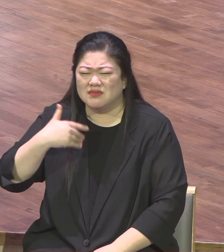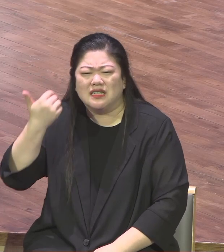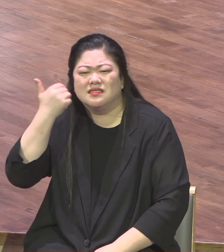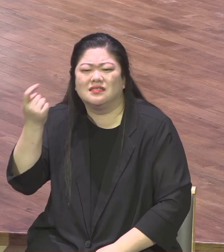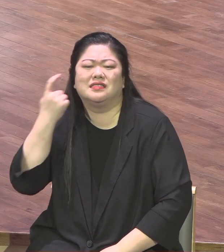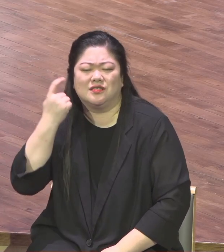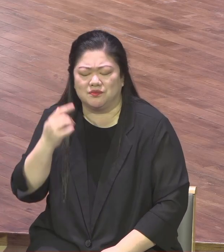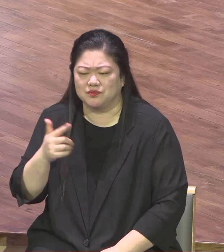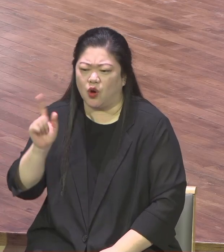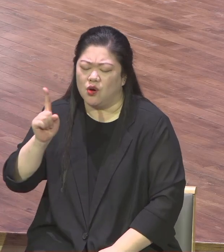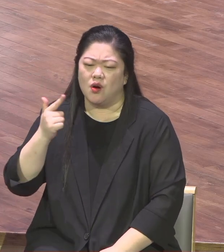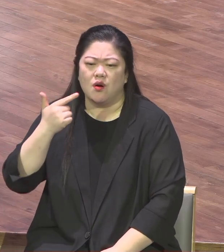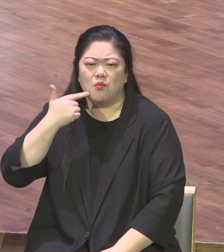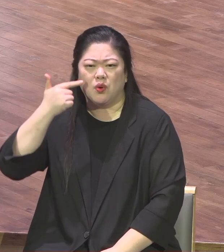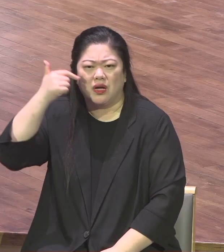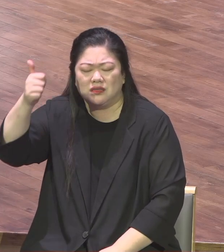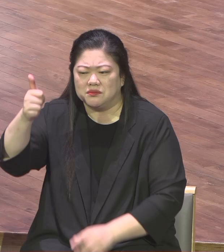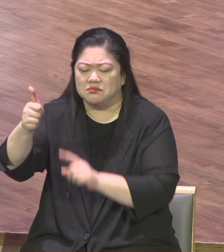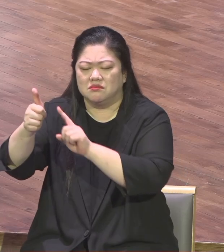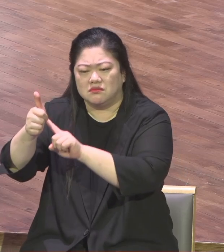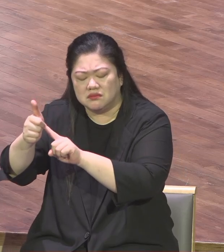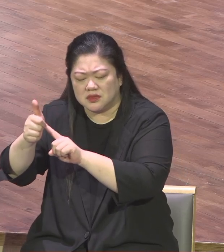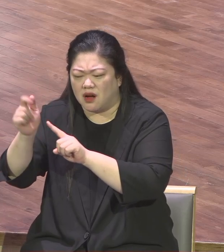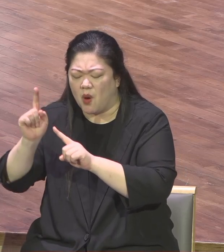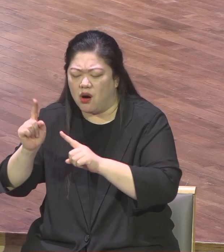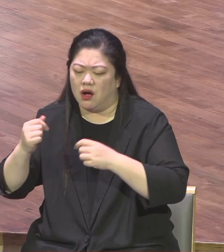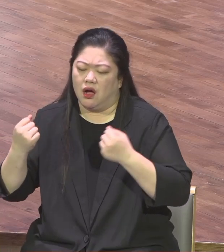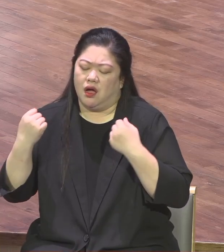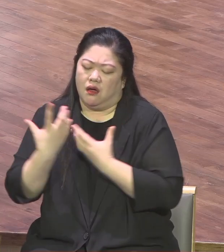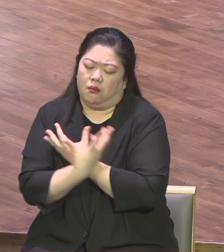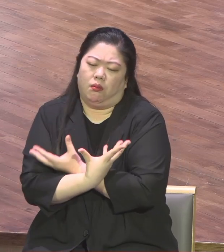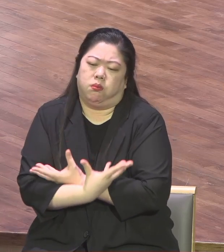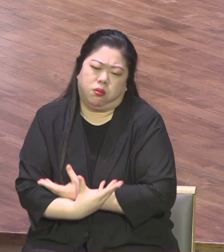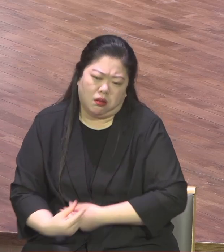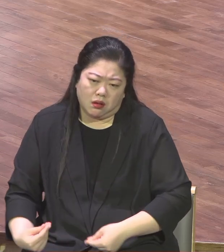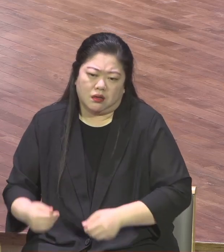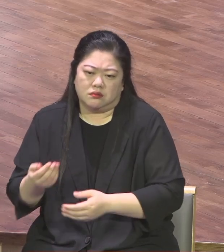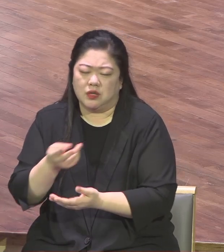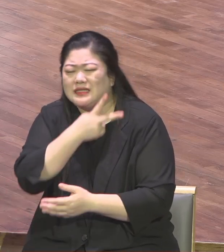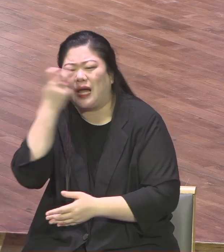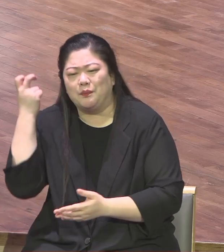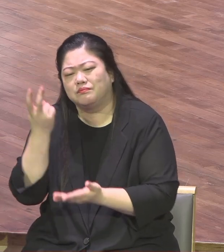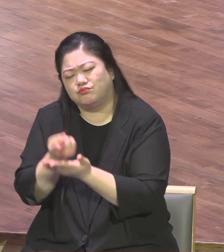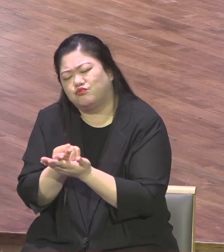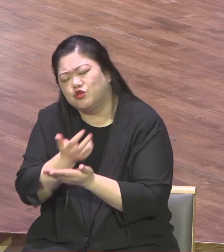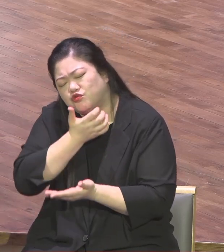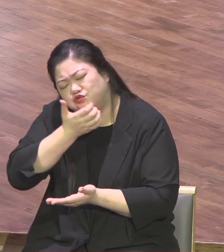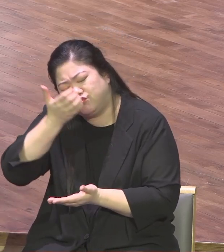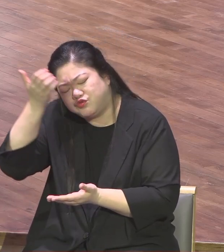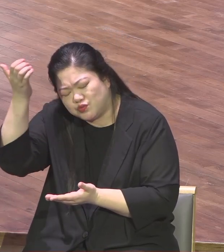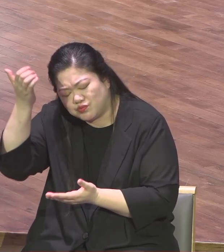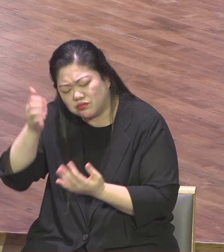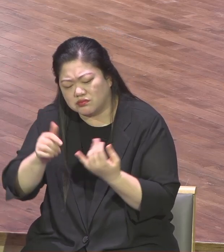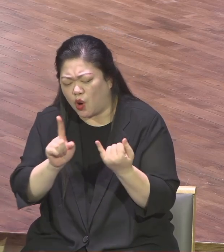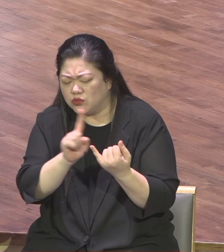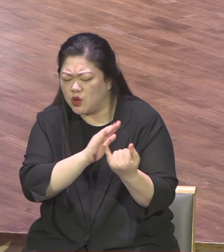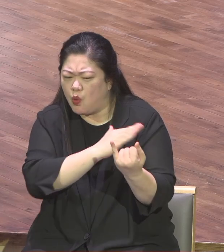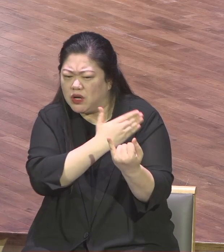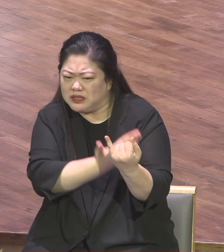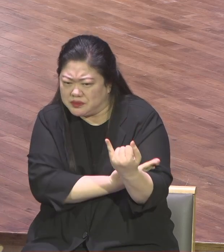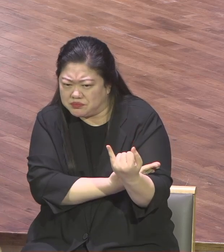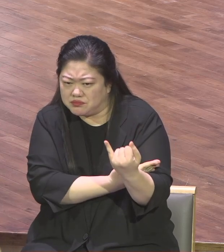힘 빠져 있었는데 근데 권사님이 꿈에 아이고 이 수술을 하다가 뭐 장 수술을 했는데 수술하는데